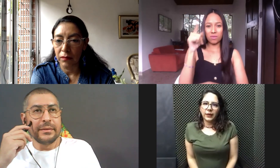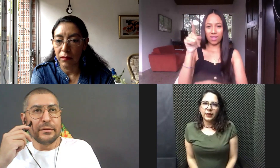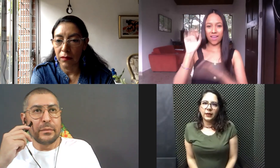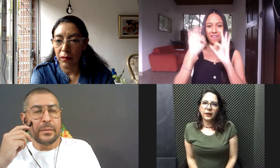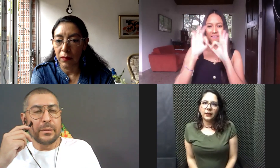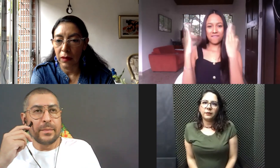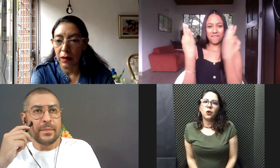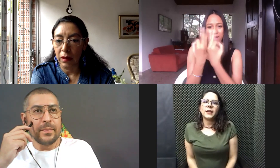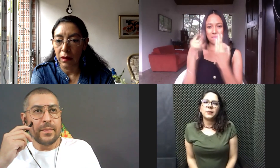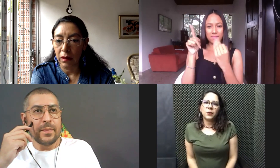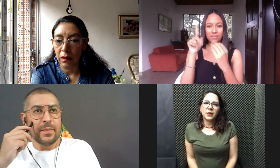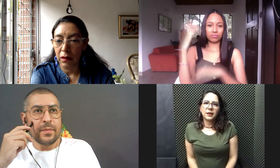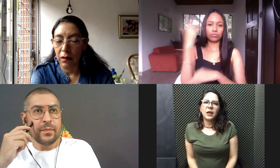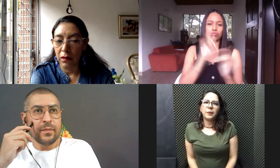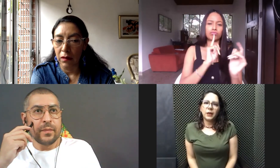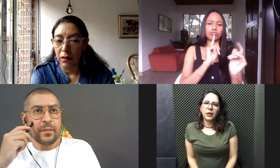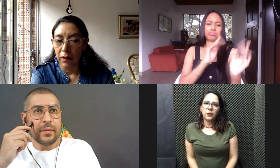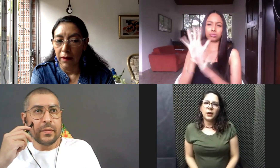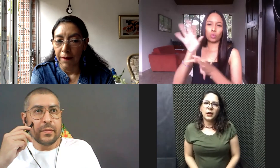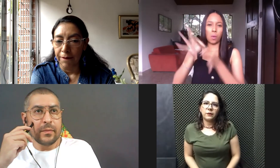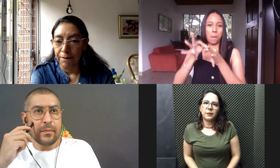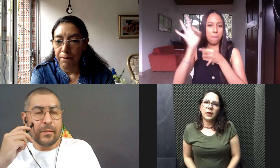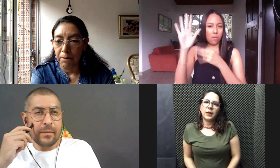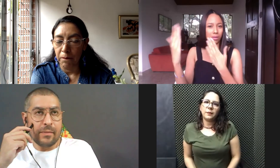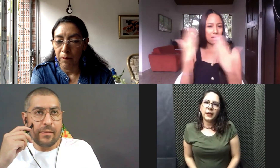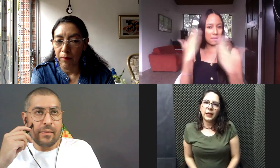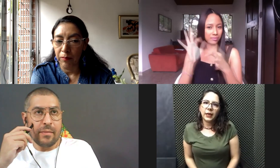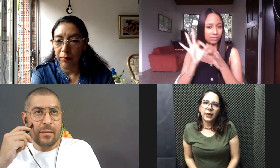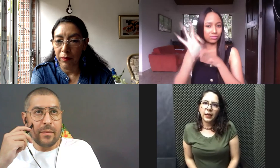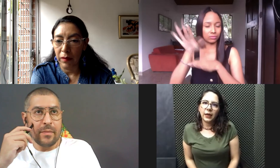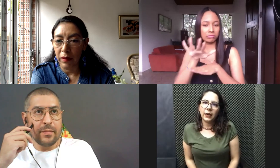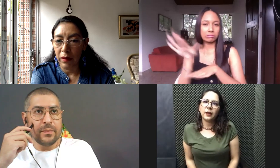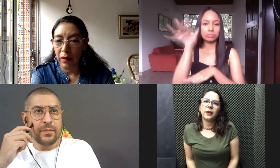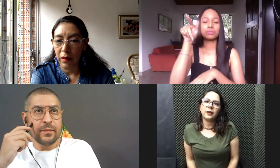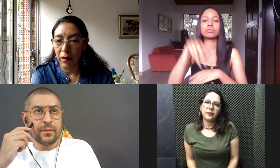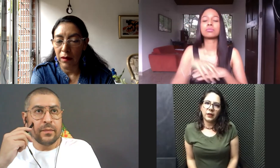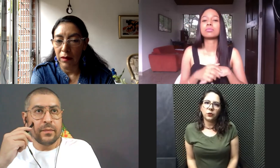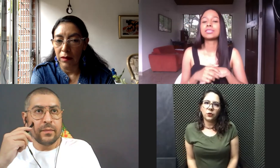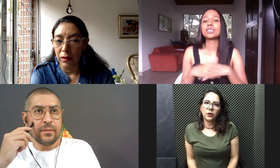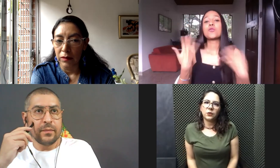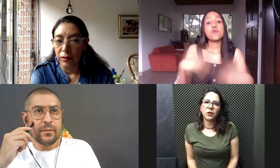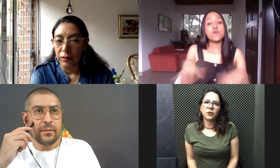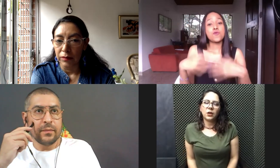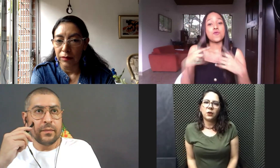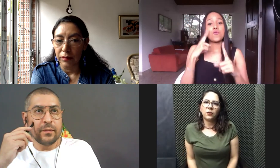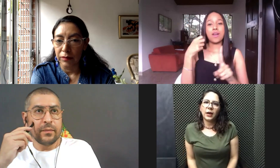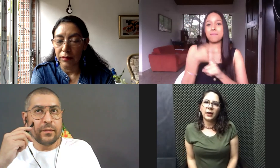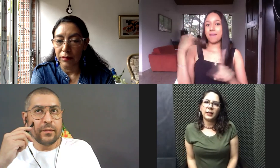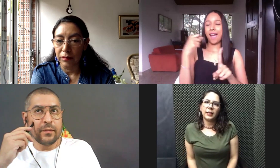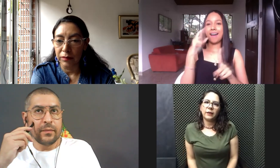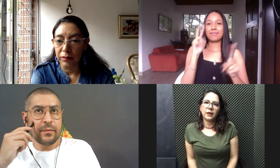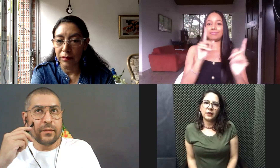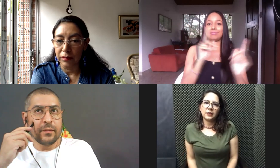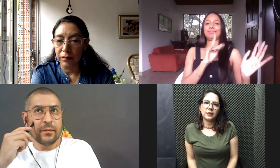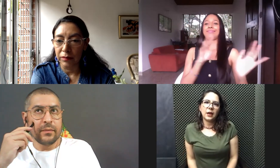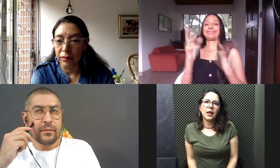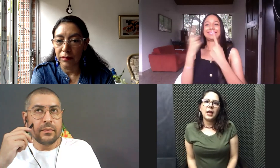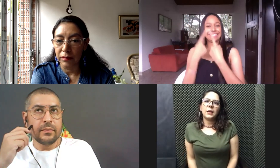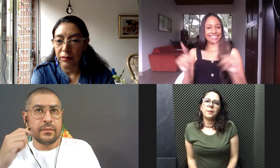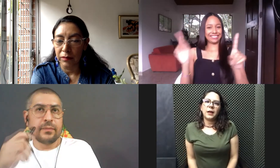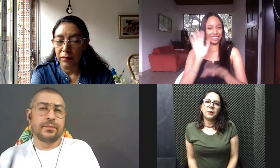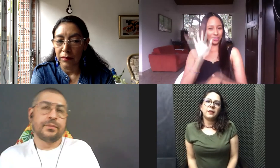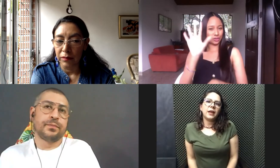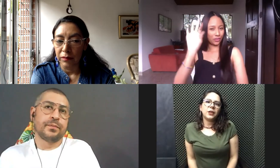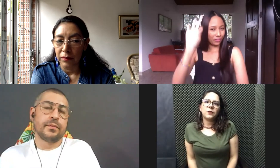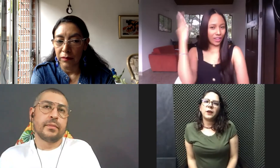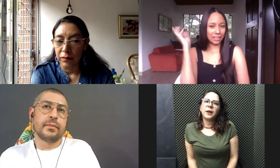Bueno, lo que se muestra en la película en la familia Bellier, cierto, es en una zona rural de Francia y